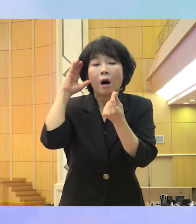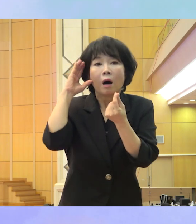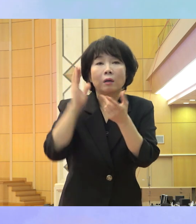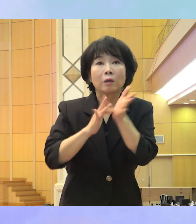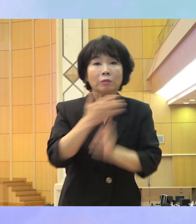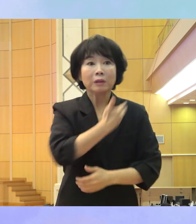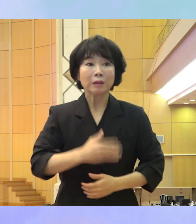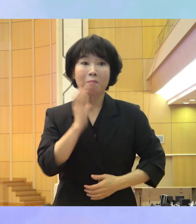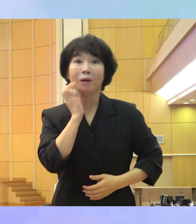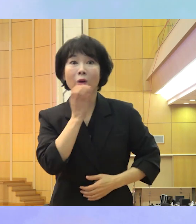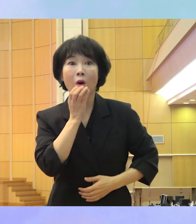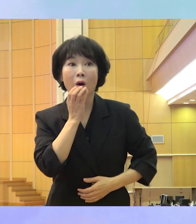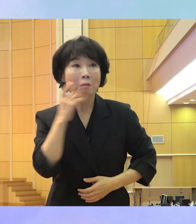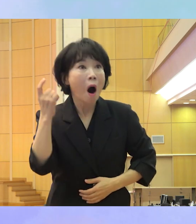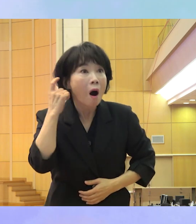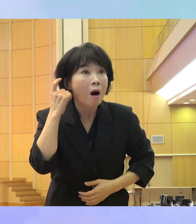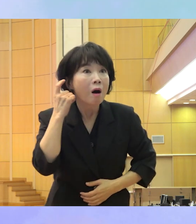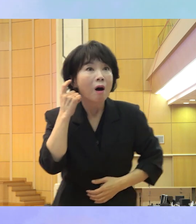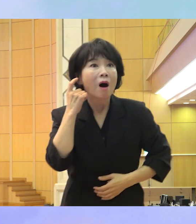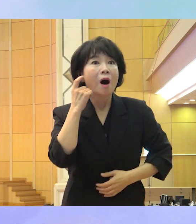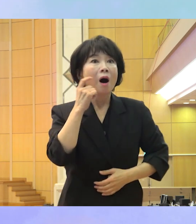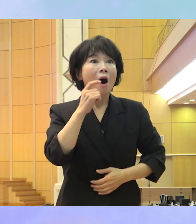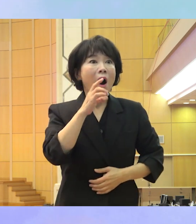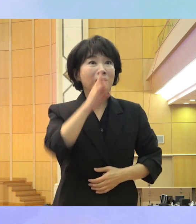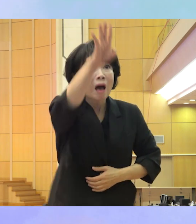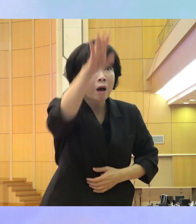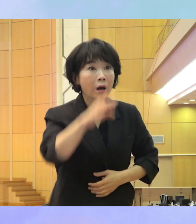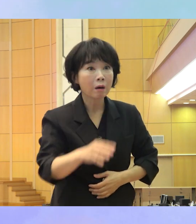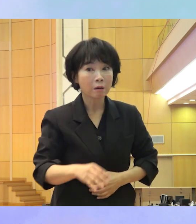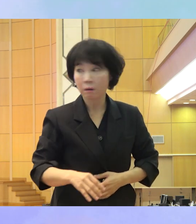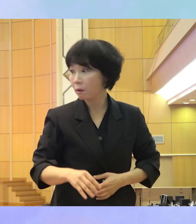그럽니까? 베드로가 예수를 붙들고